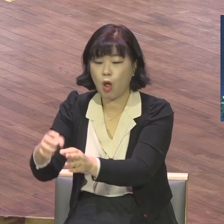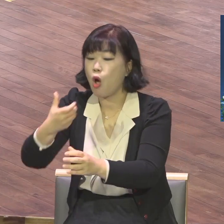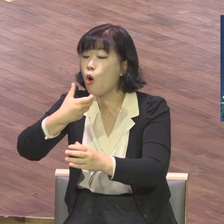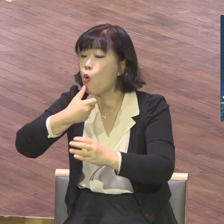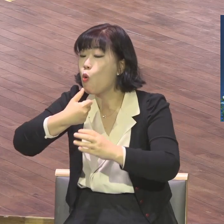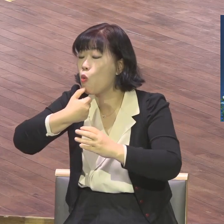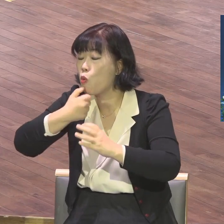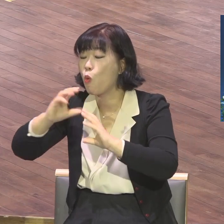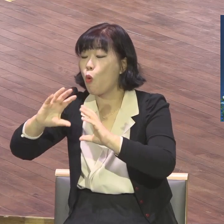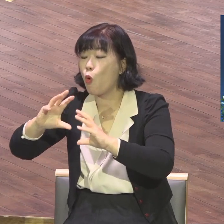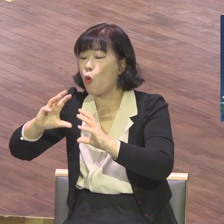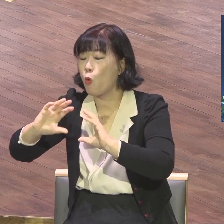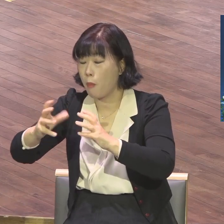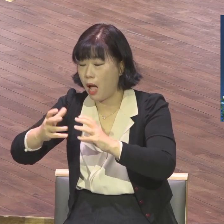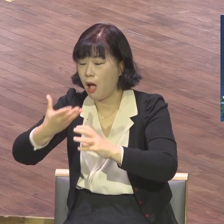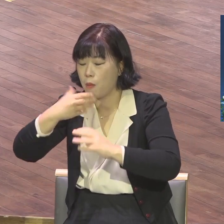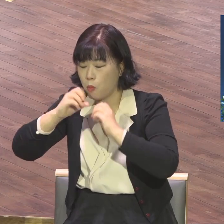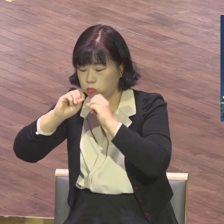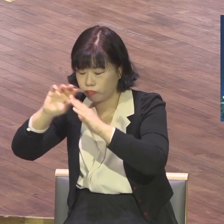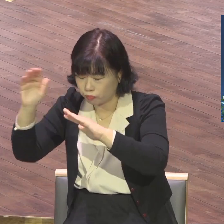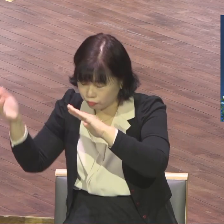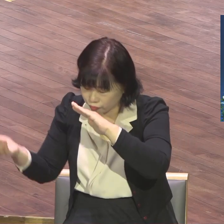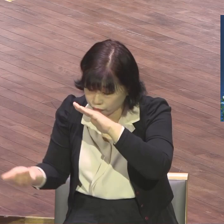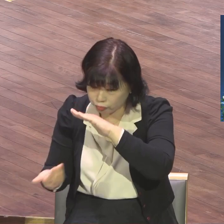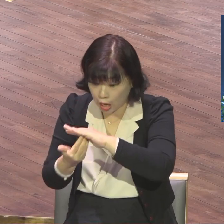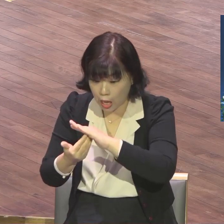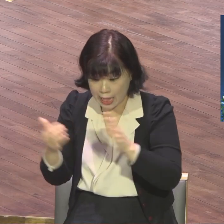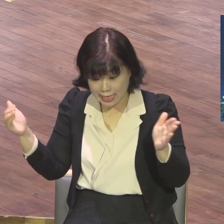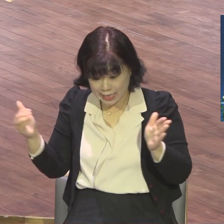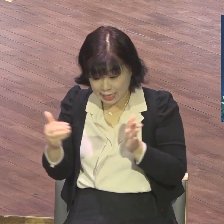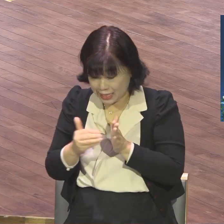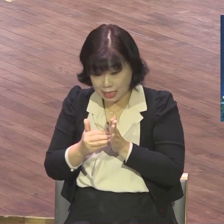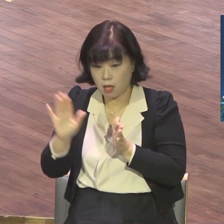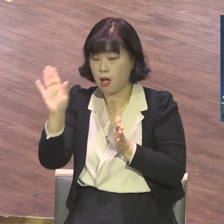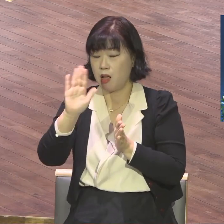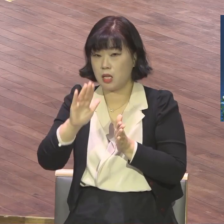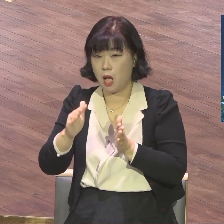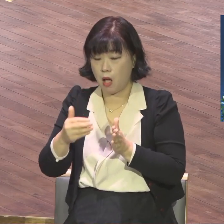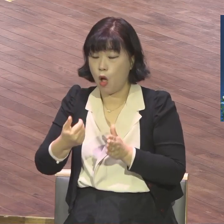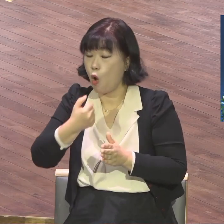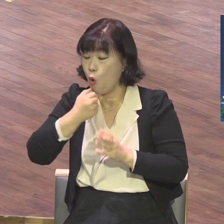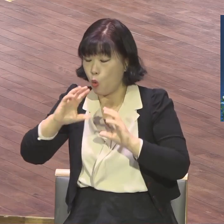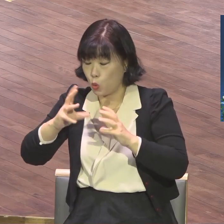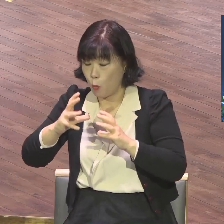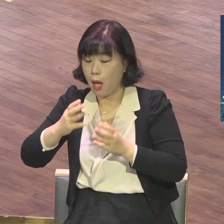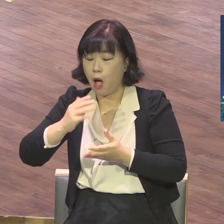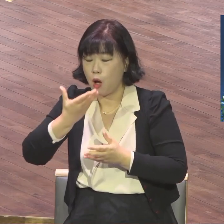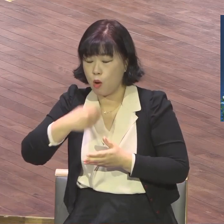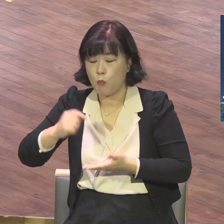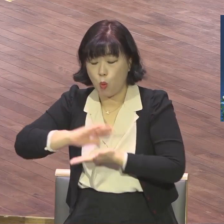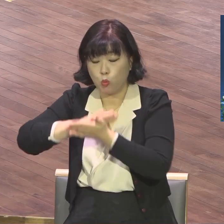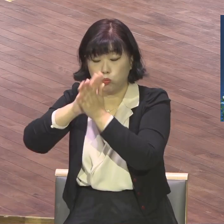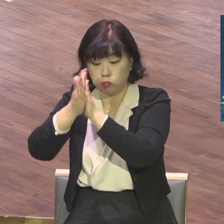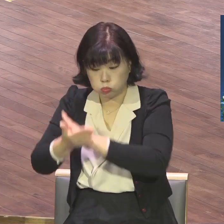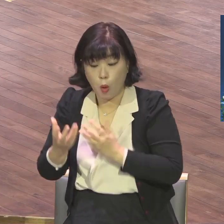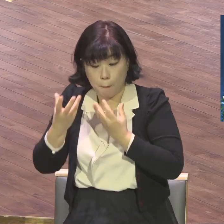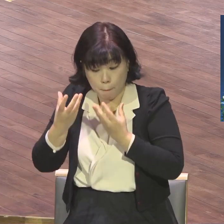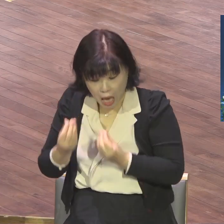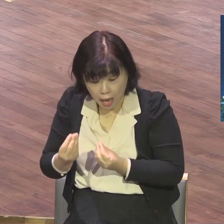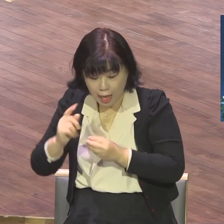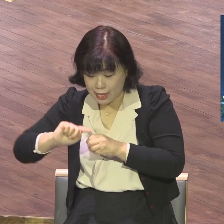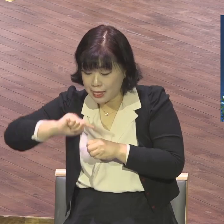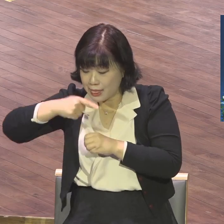로마 복음화로 이어졌고 거기에서 멈춘 것이 아니라 로마로부터 전 세계로 펼쳐나가는 새로운